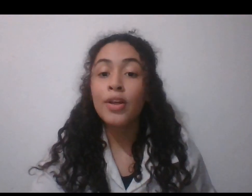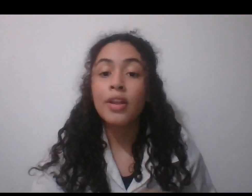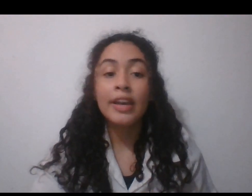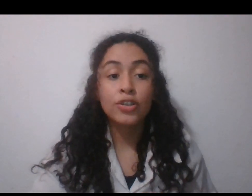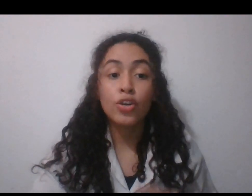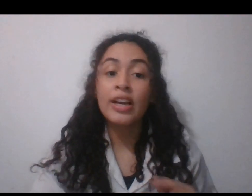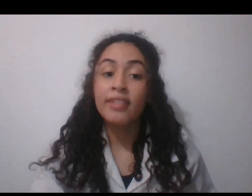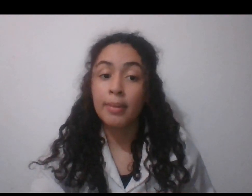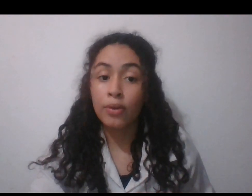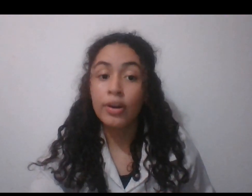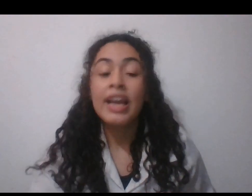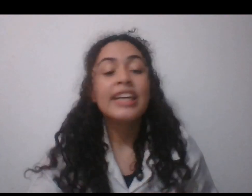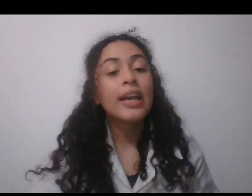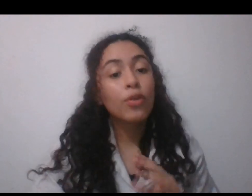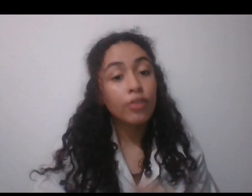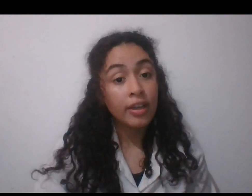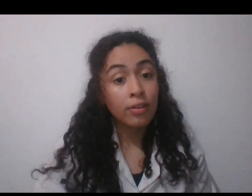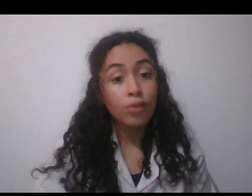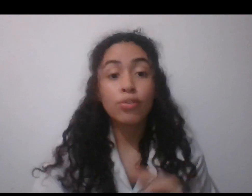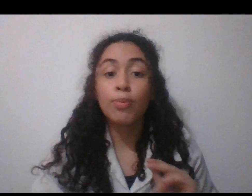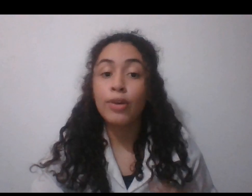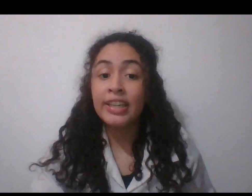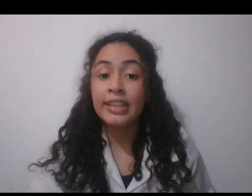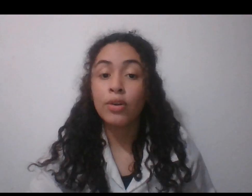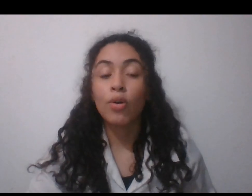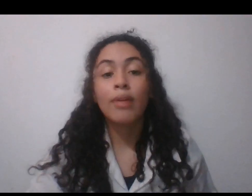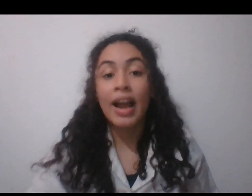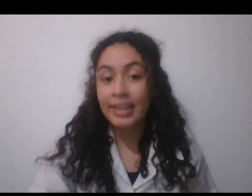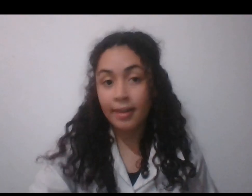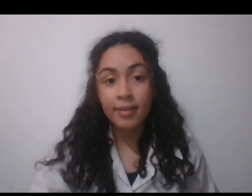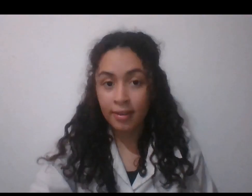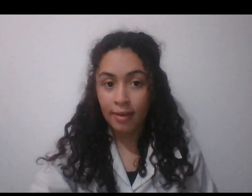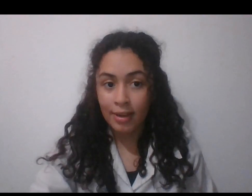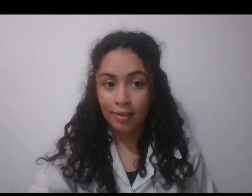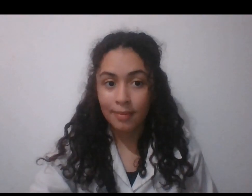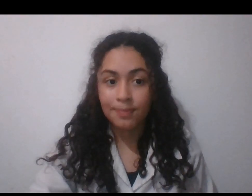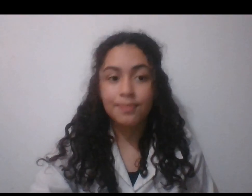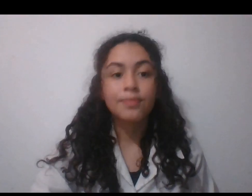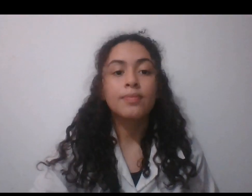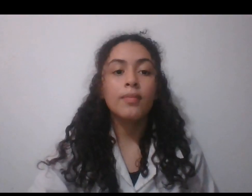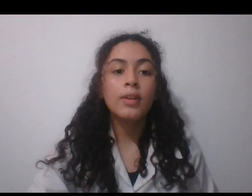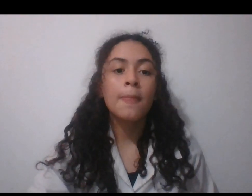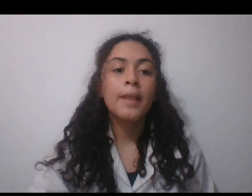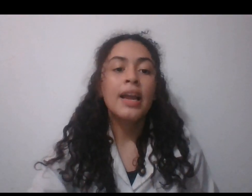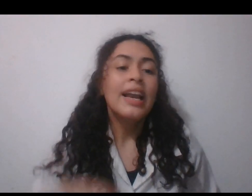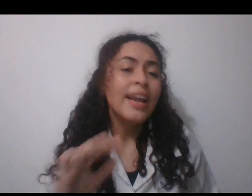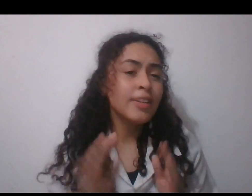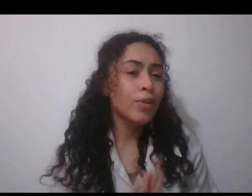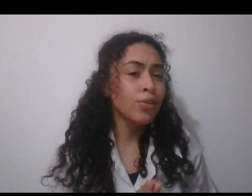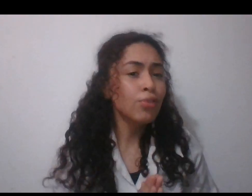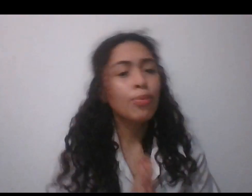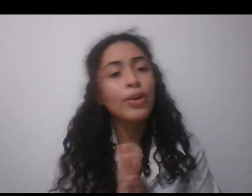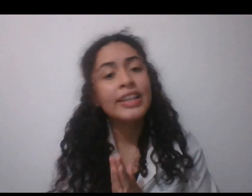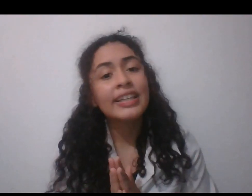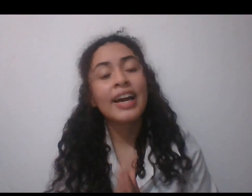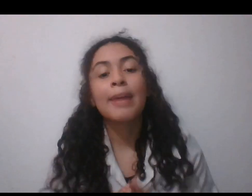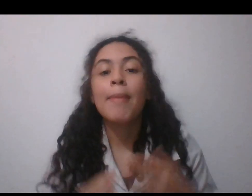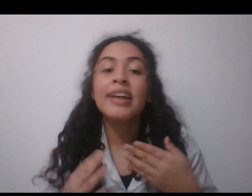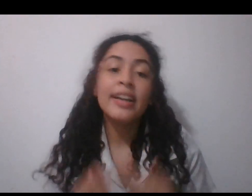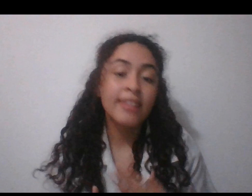de Derecho en El Salvador y el contexto sociopolítico al que éste se atraviesa. La situación sociopolítica que marca El